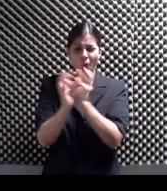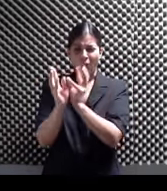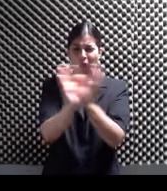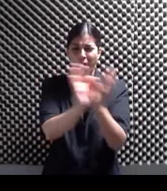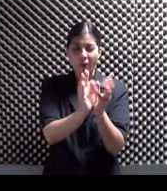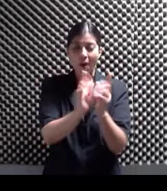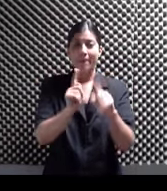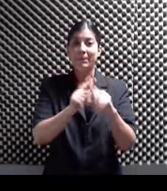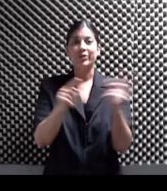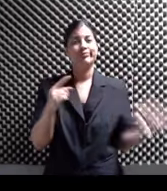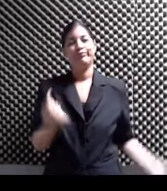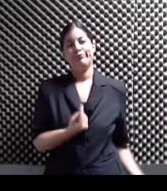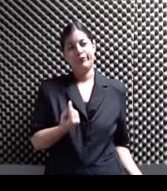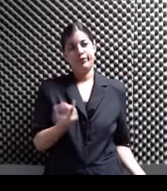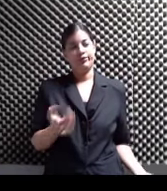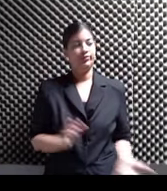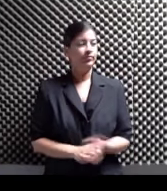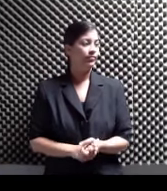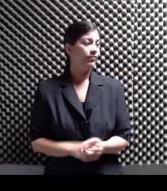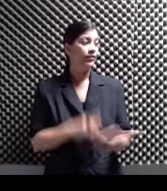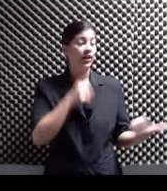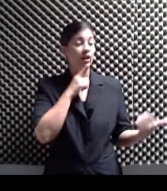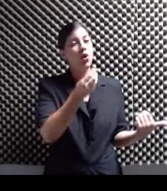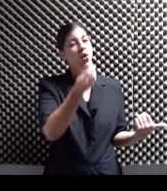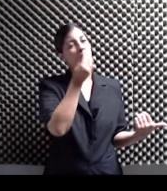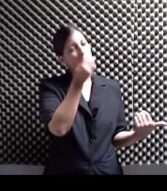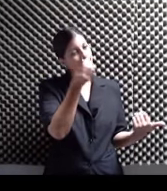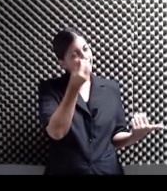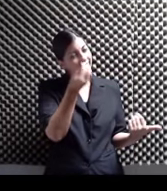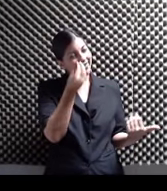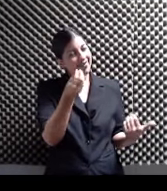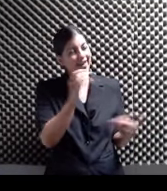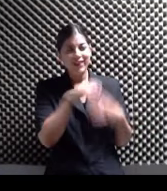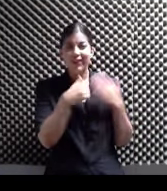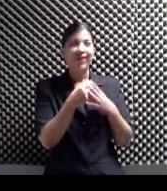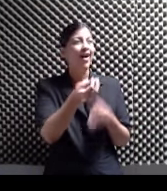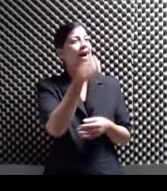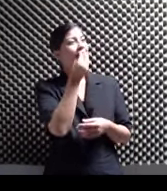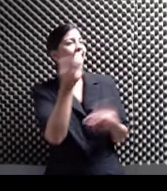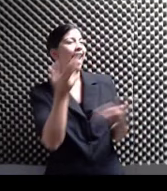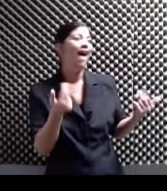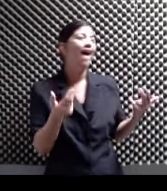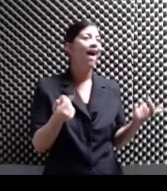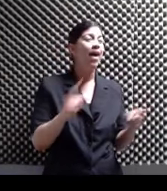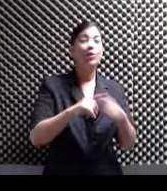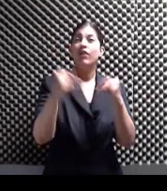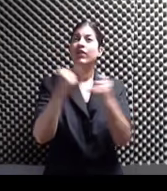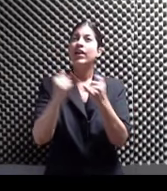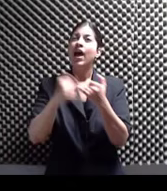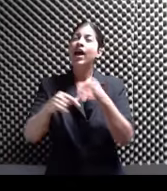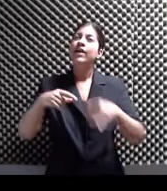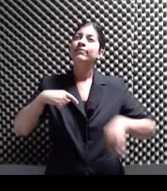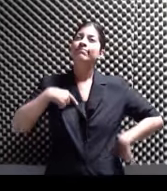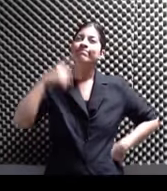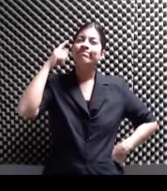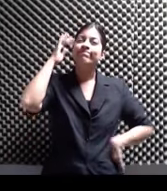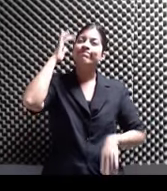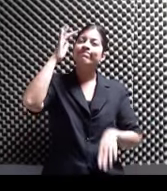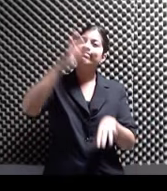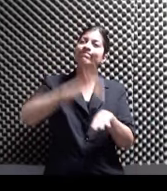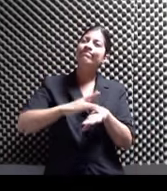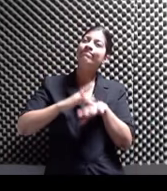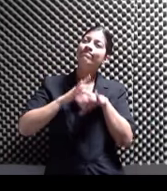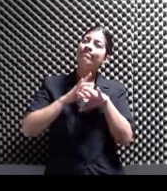porque hay comedia, la gente se ríe, al final es que viene la reflexión. Claro, hay lo que son bastante... Como la buena